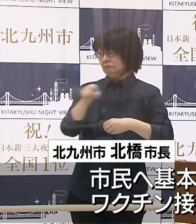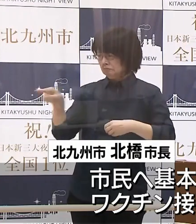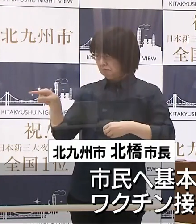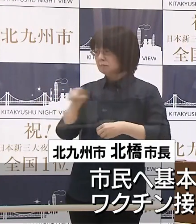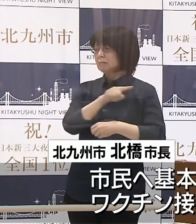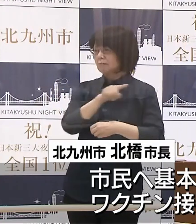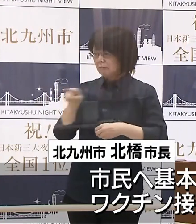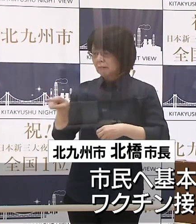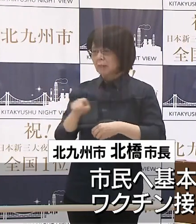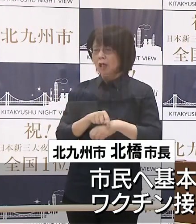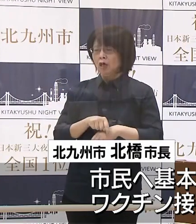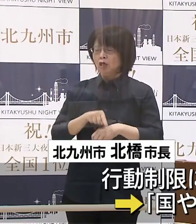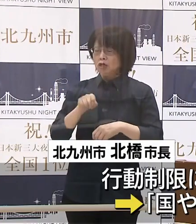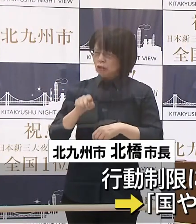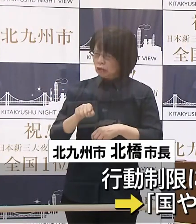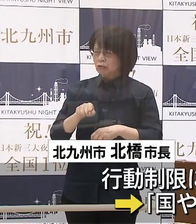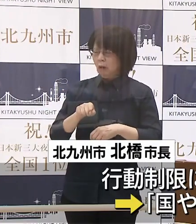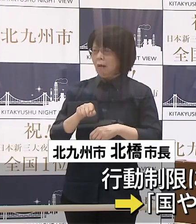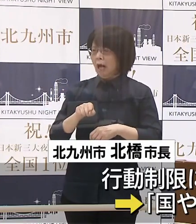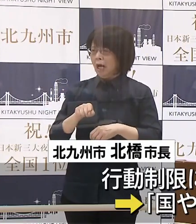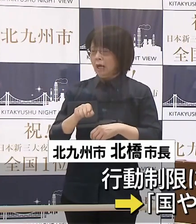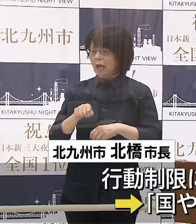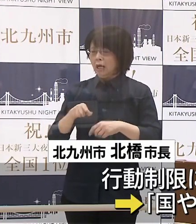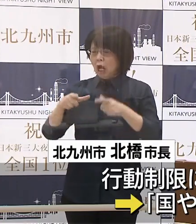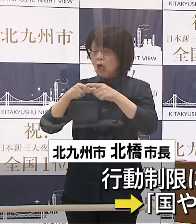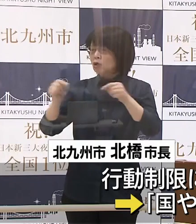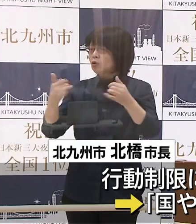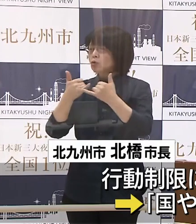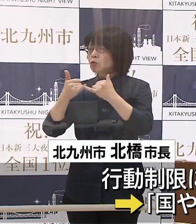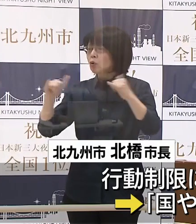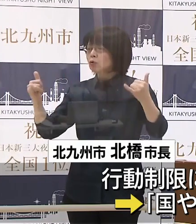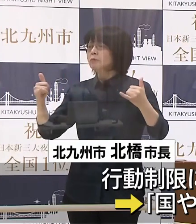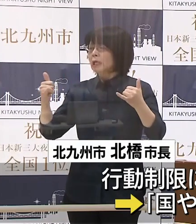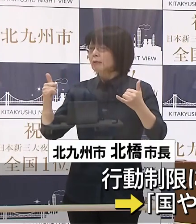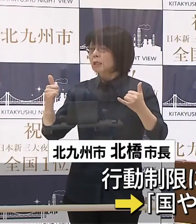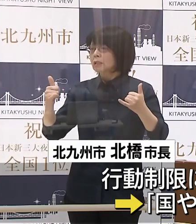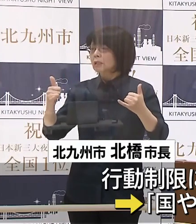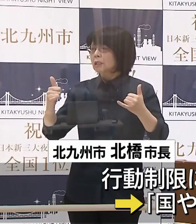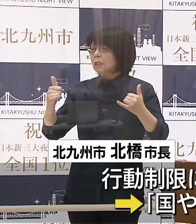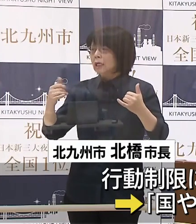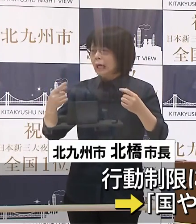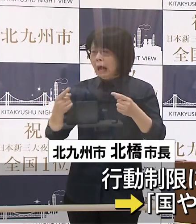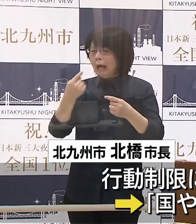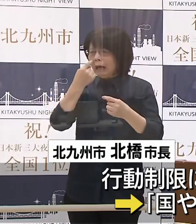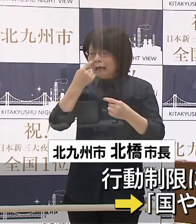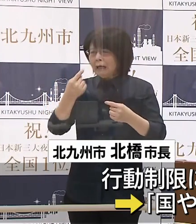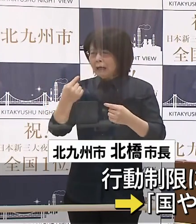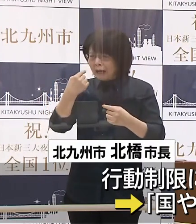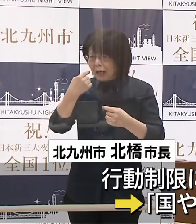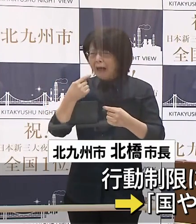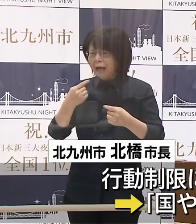接種の検討を呼びかけ行動制限については国や県の動きを注視していくとしました